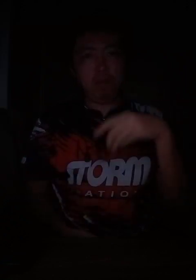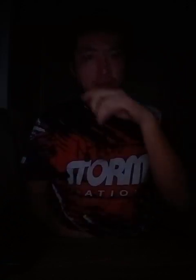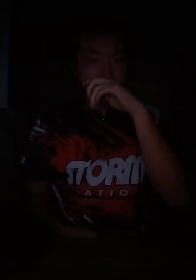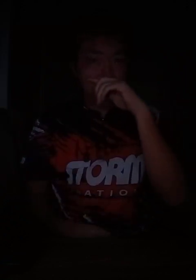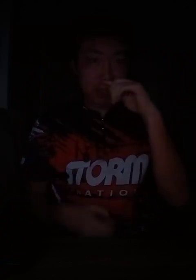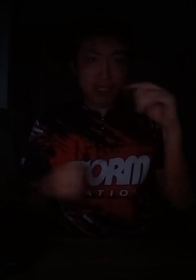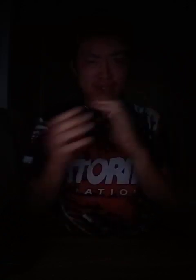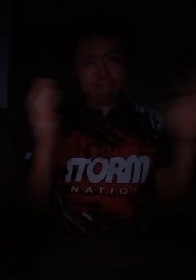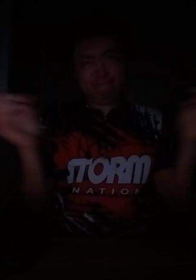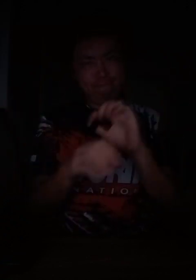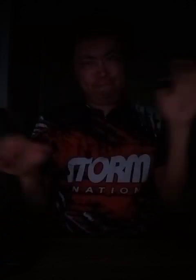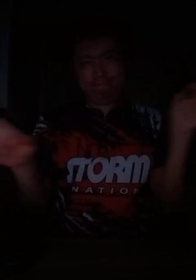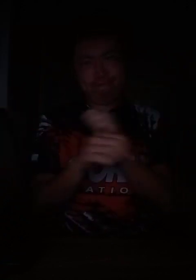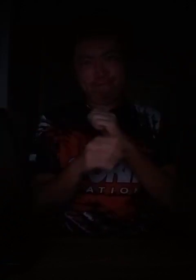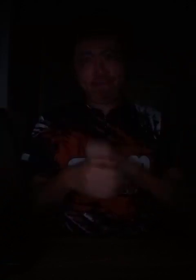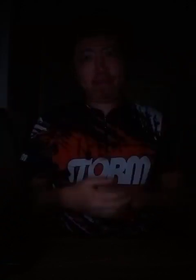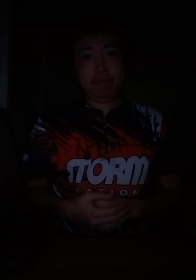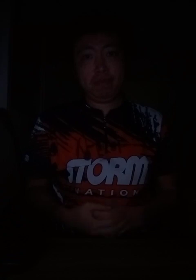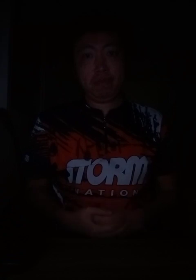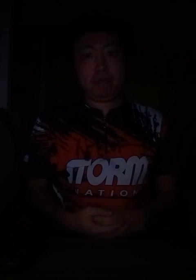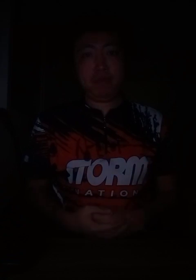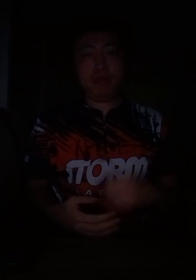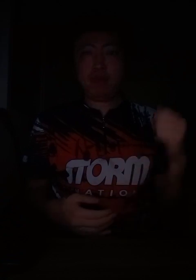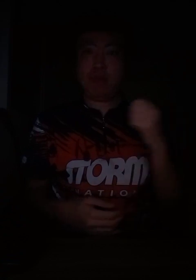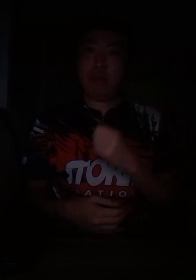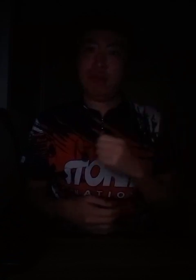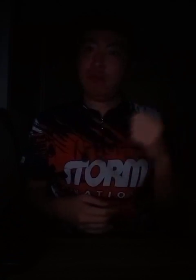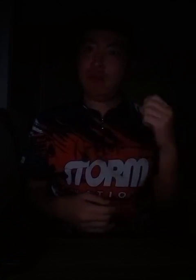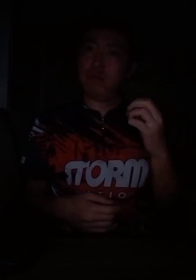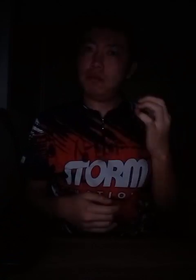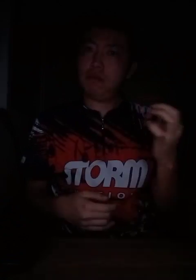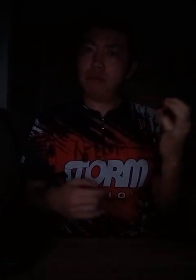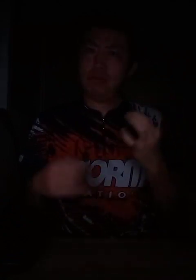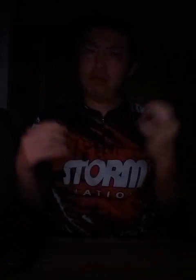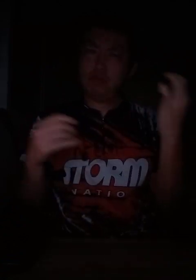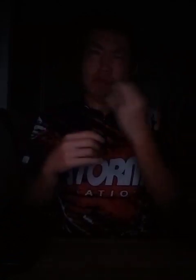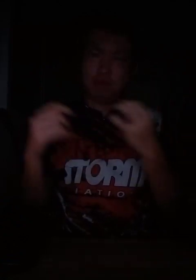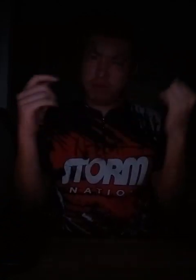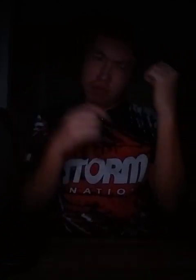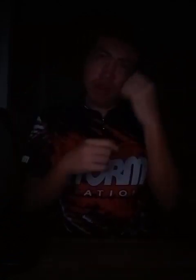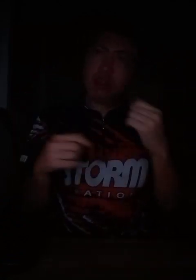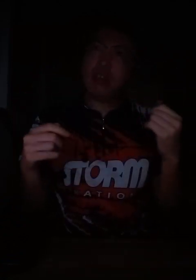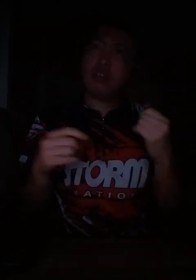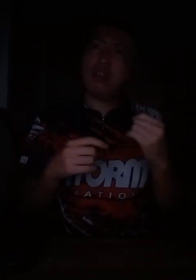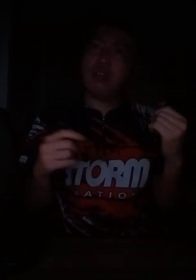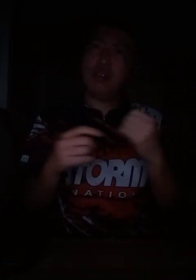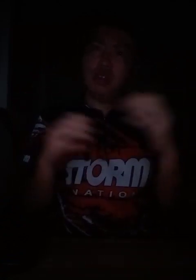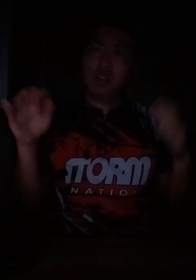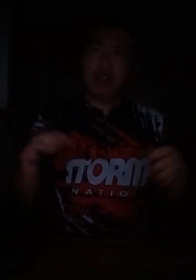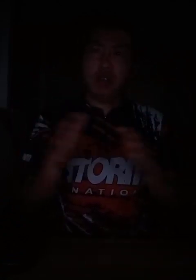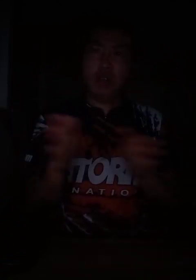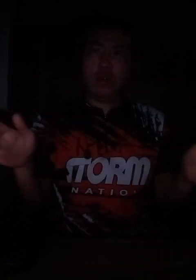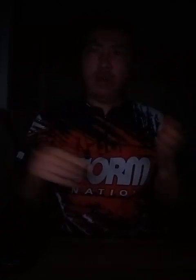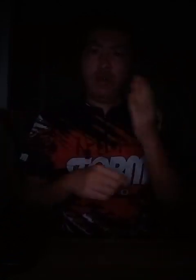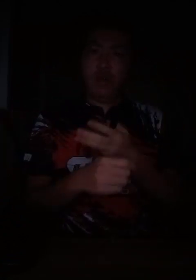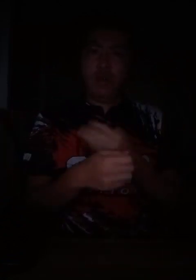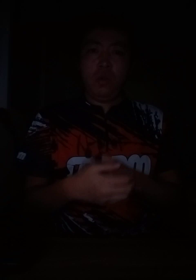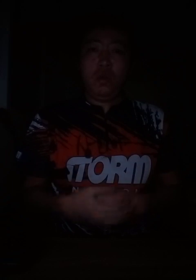마구 더듬었습니다. 이 아주머니 떼어내려고 몸부림을 쳤지만 이 남성은 좀처럼 떨어지지 않습니다. 아, 지금 성추행하는